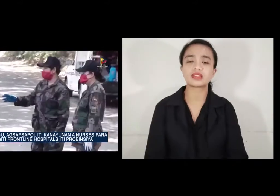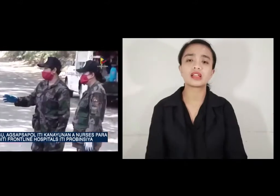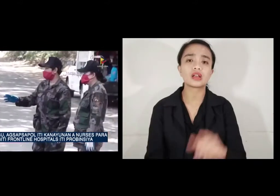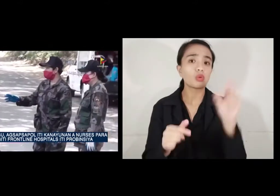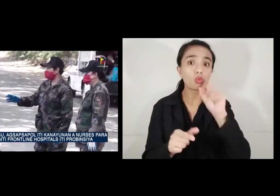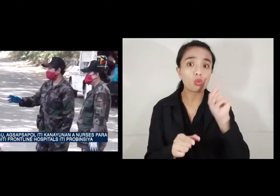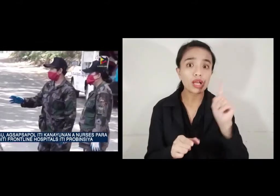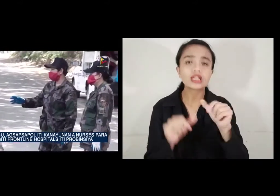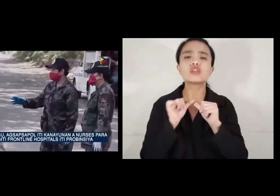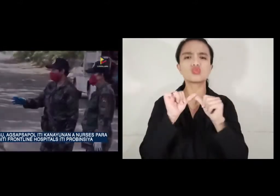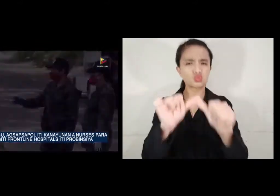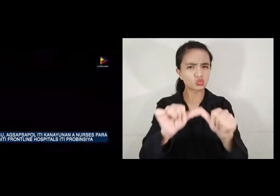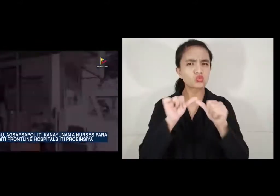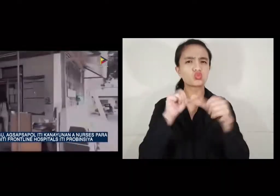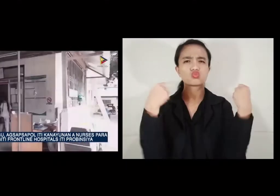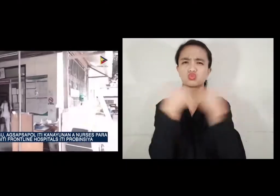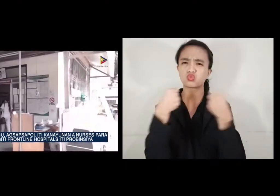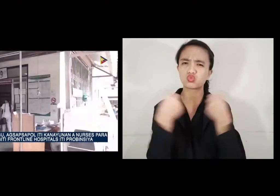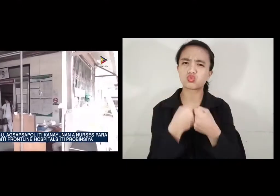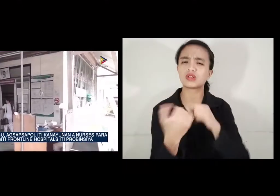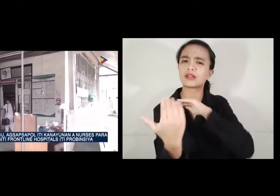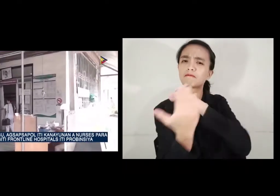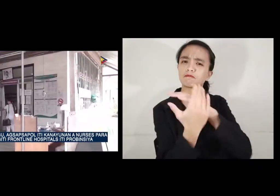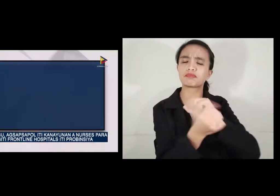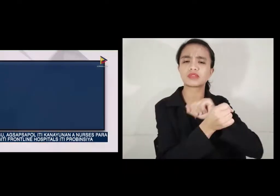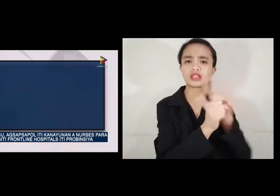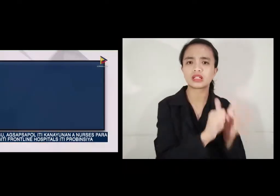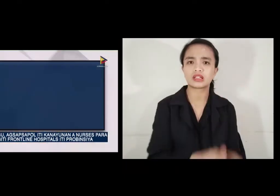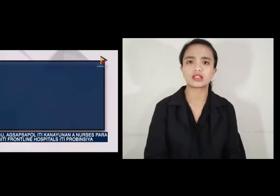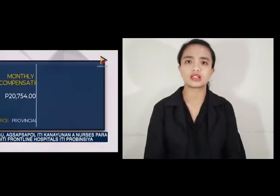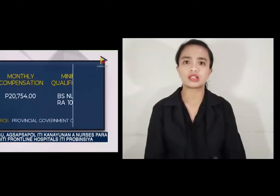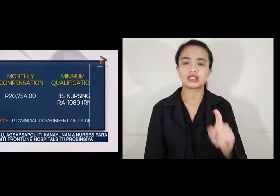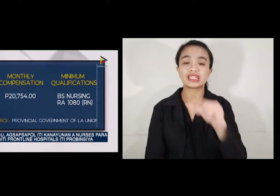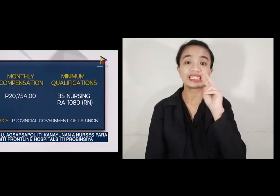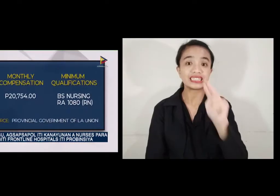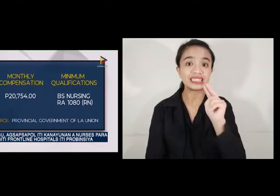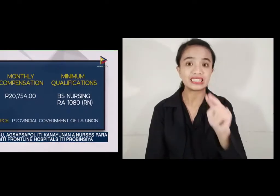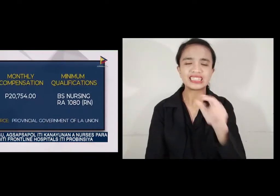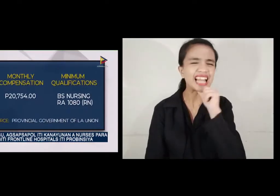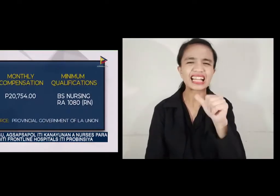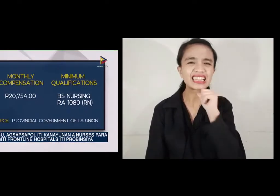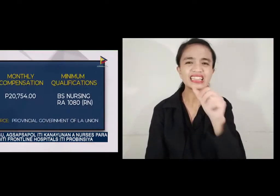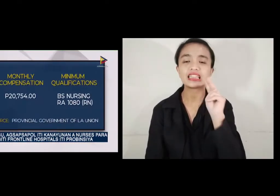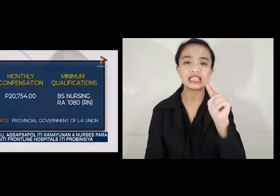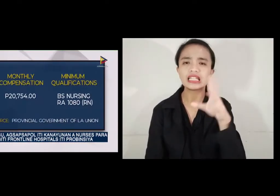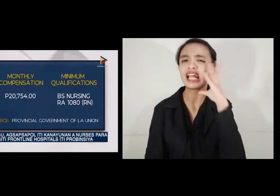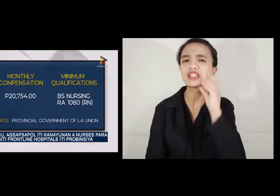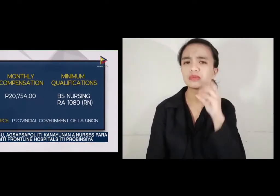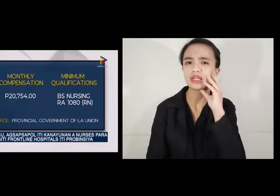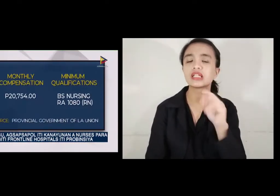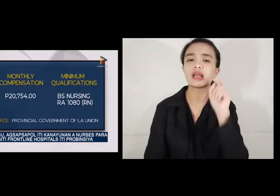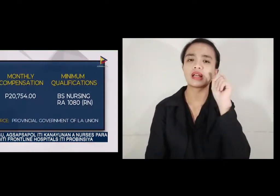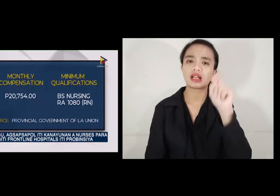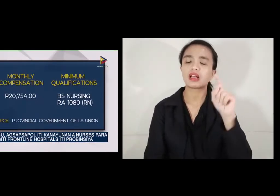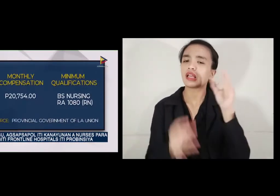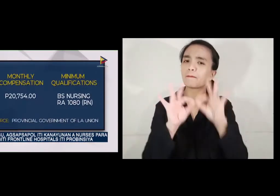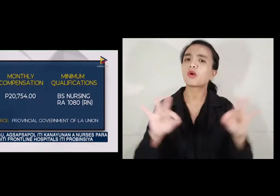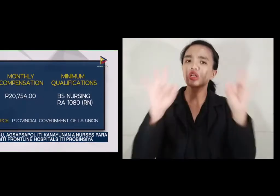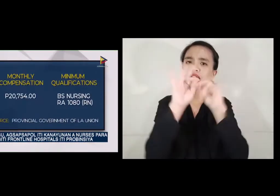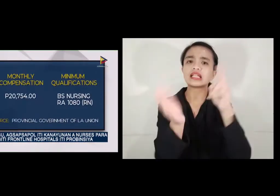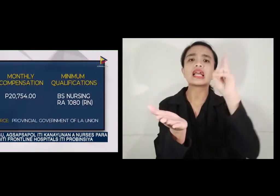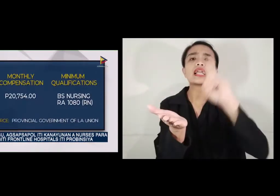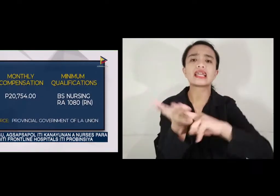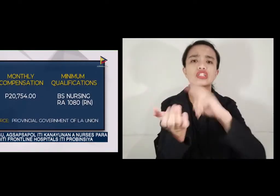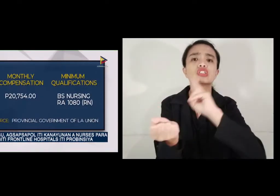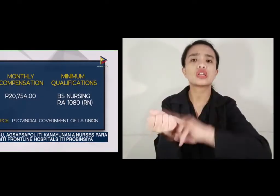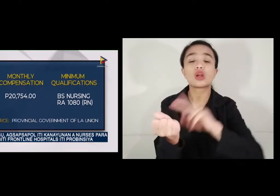probinsya nga agtultuloy alablabanan ti COVID-19. Saan nakasapulan iti experience, naskanlaan nga registered nurse